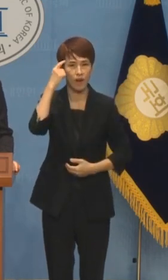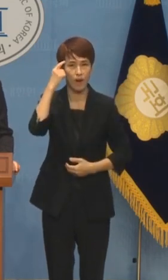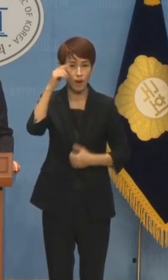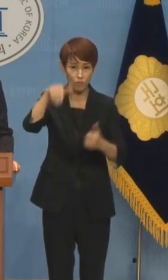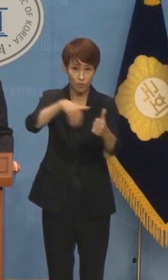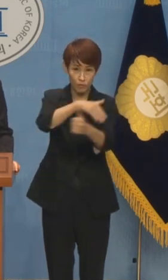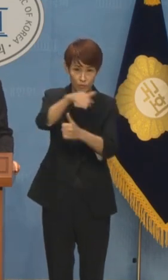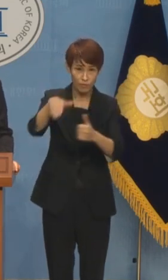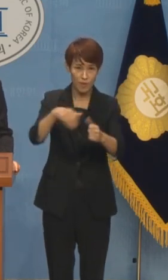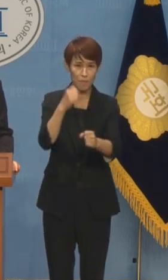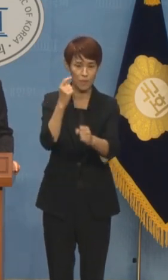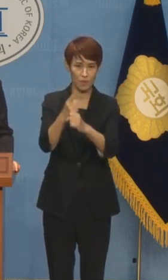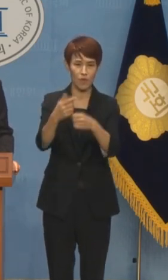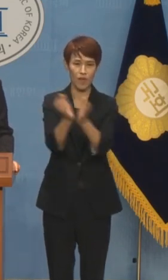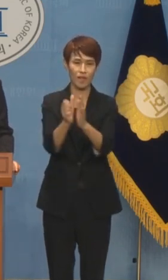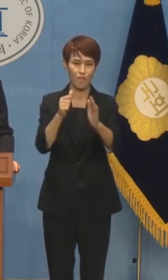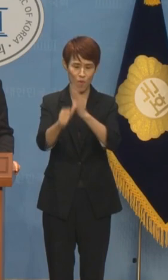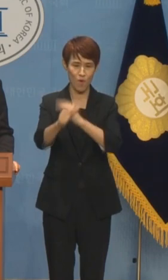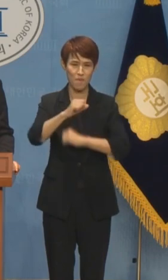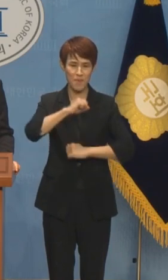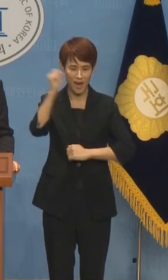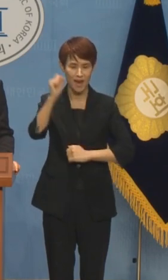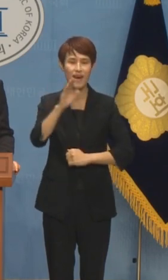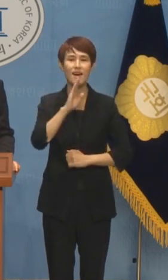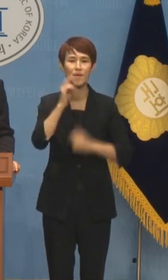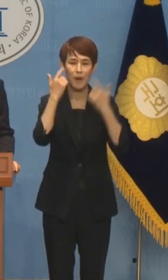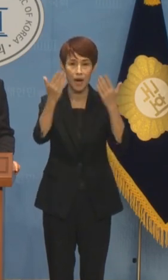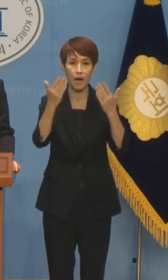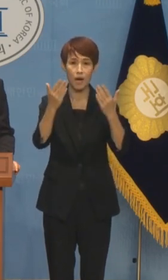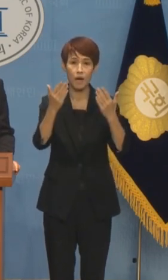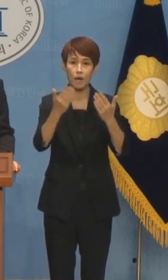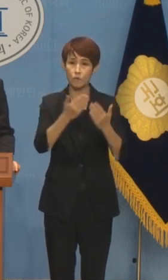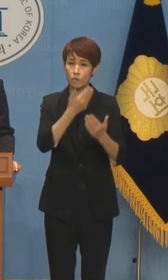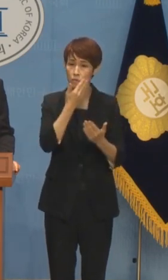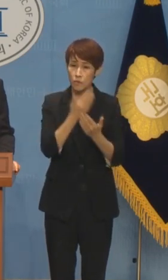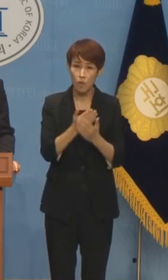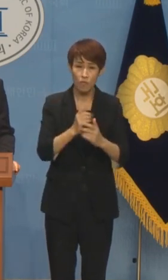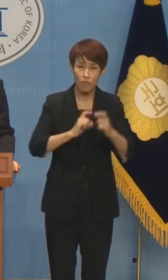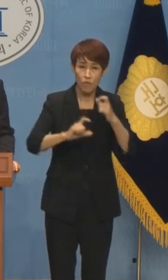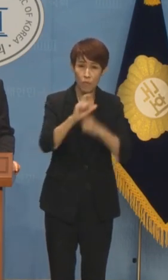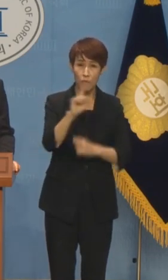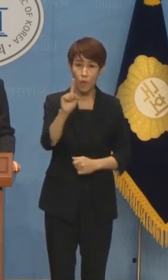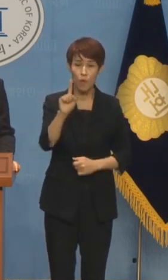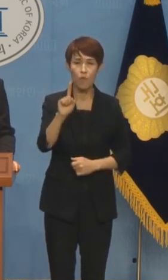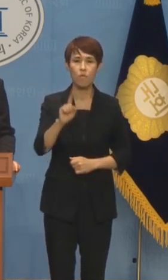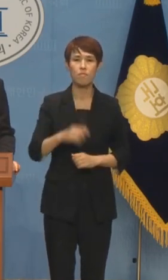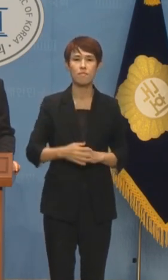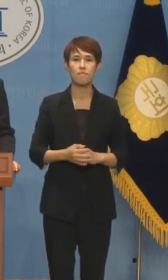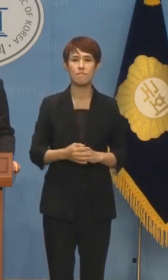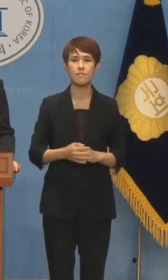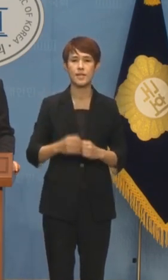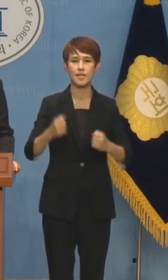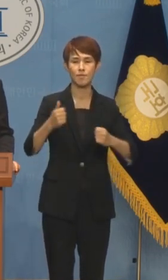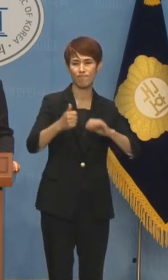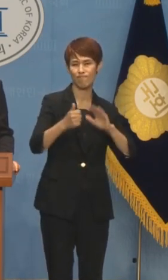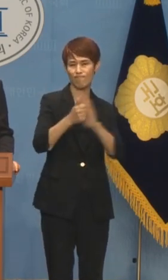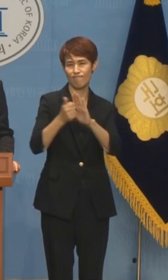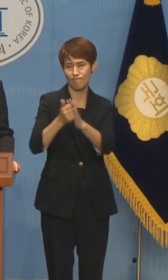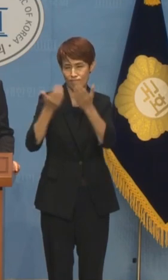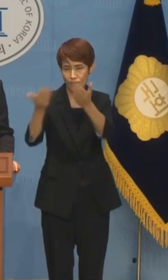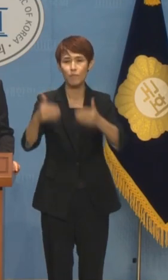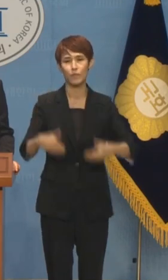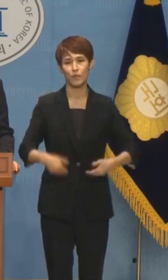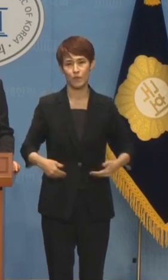분위기는 이미 굳어져 가는 것 같습니다. 더 중요한 것이 있습니다. 압도적인 지지로 허은하 후보를 세워주셔야